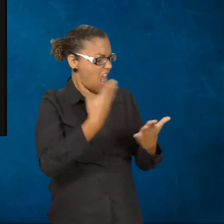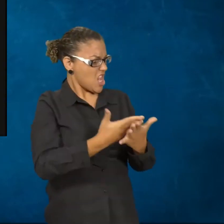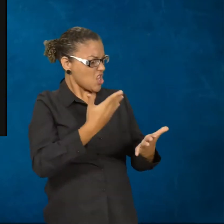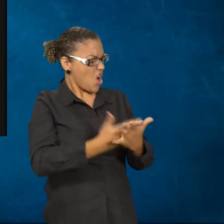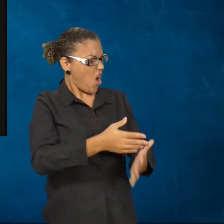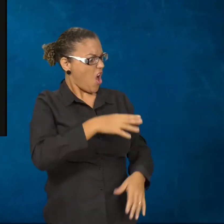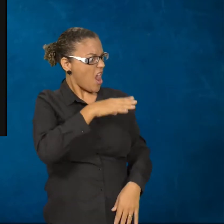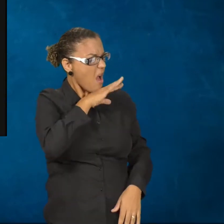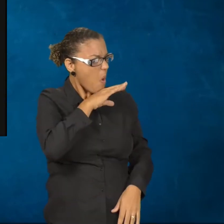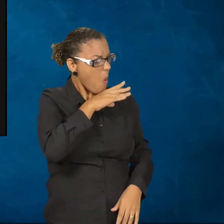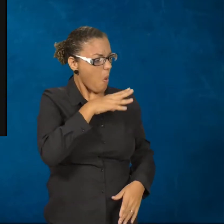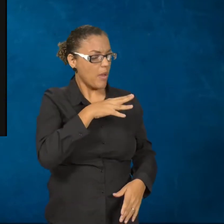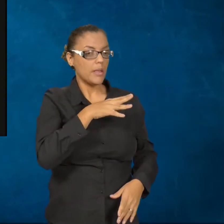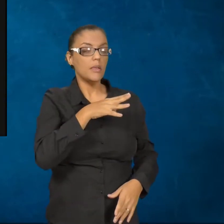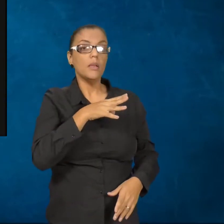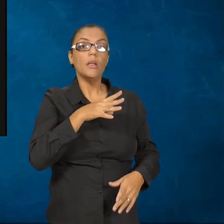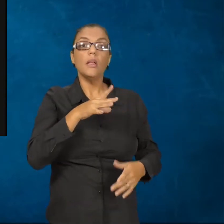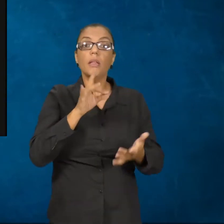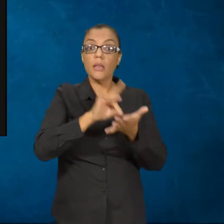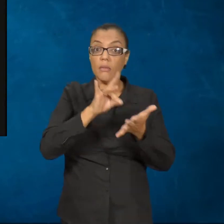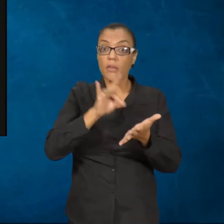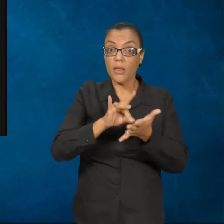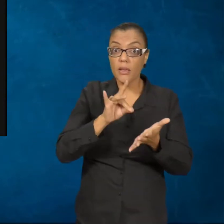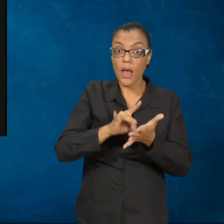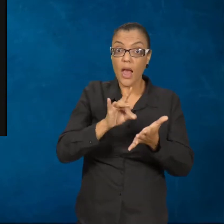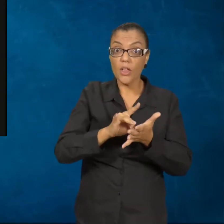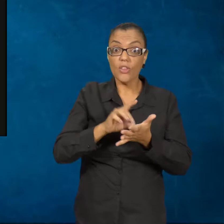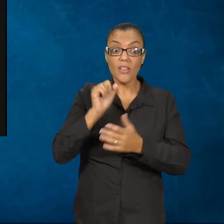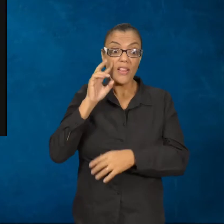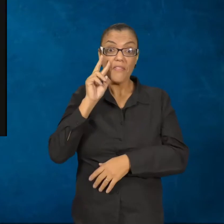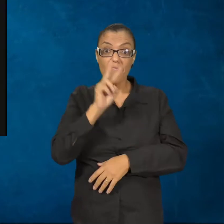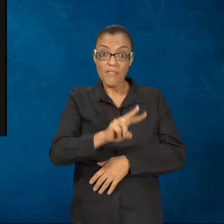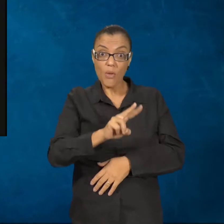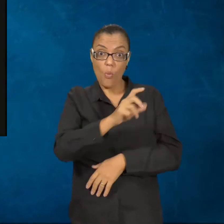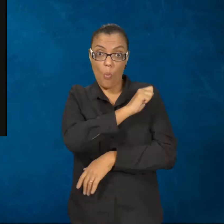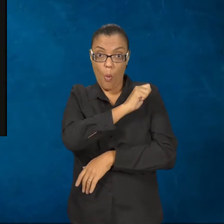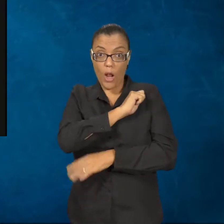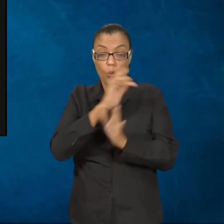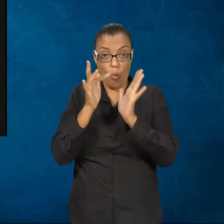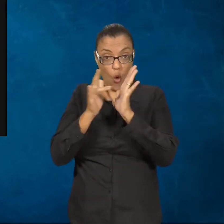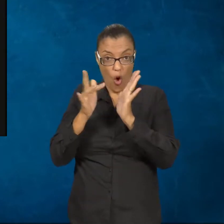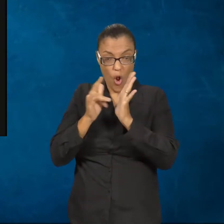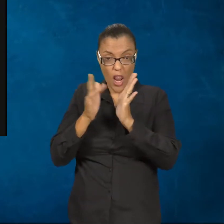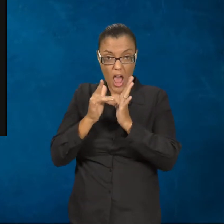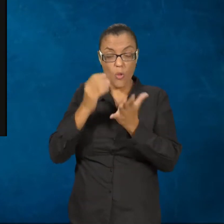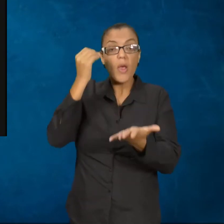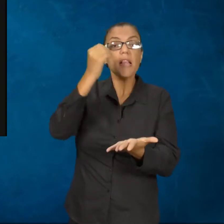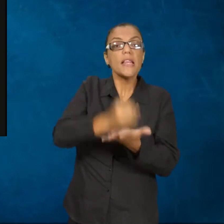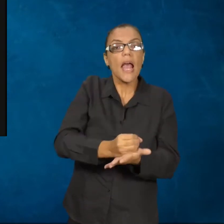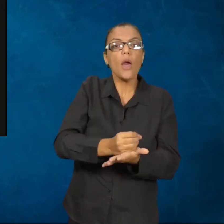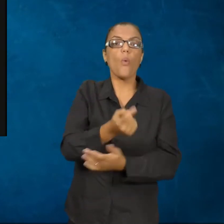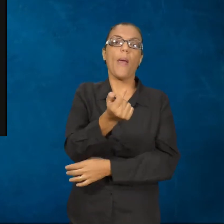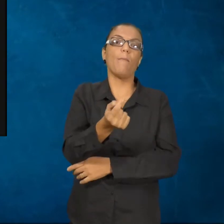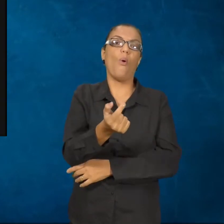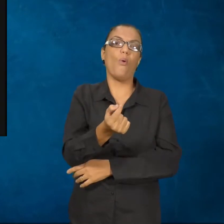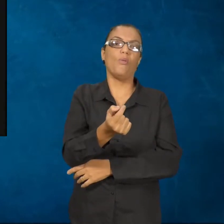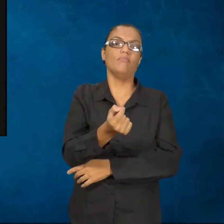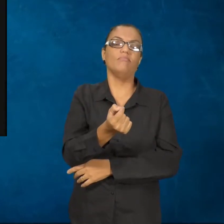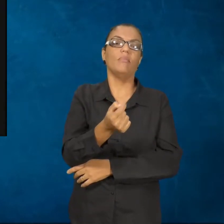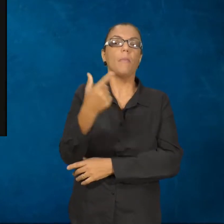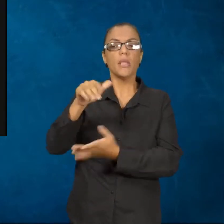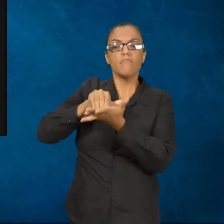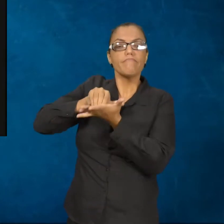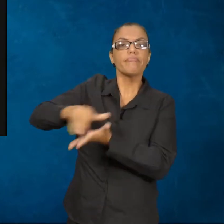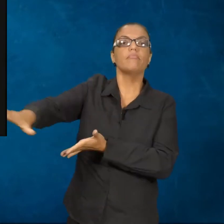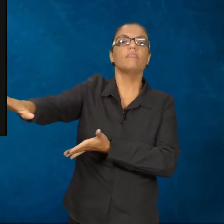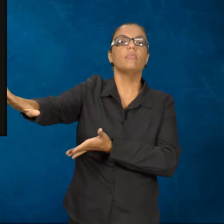Porque se pegar um aluno colando, tem que expulsar da escola, não dá 0. O cara quebrou um código de honra. Se você deixar uma criança desse